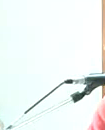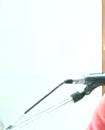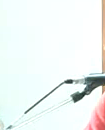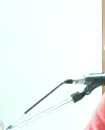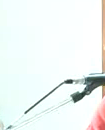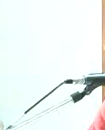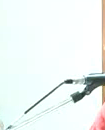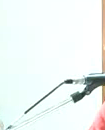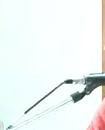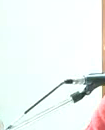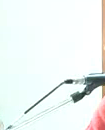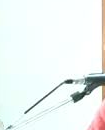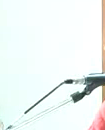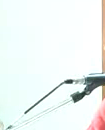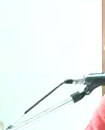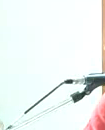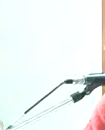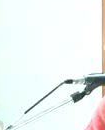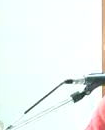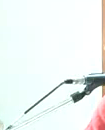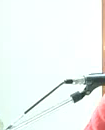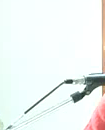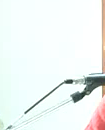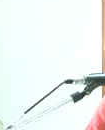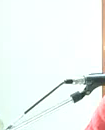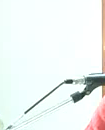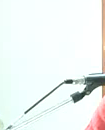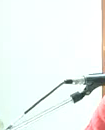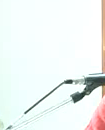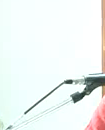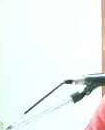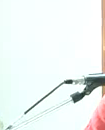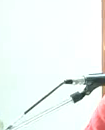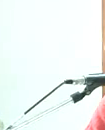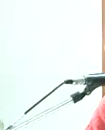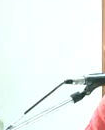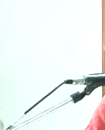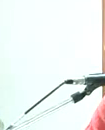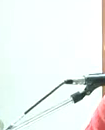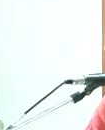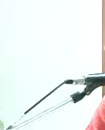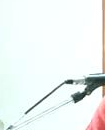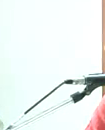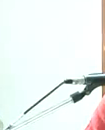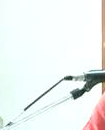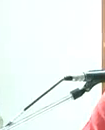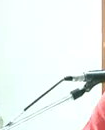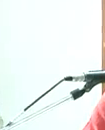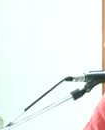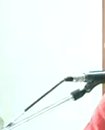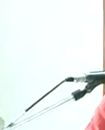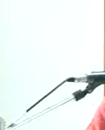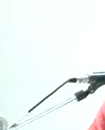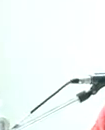In the field of education, there was one case where Delhi High Court required the government of Delhi to print all school